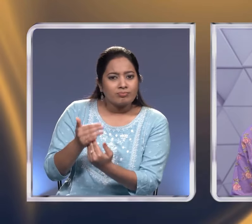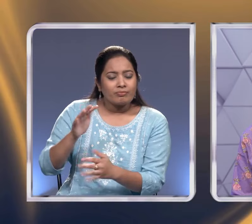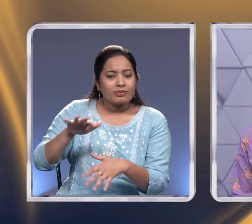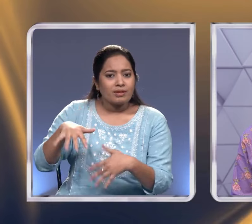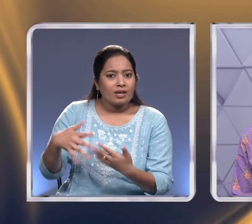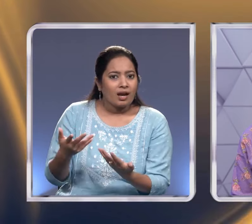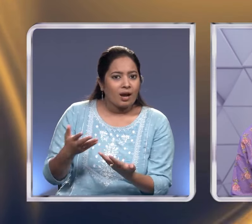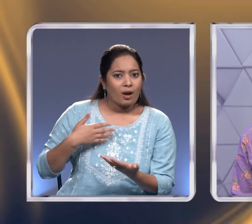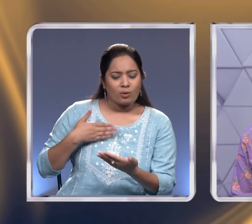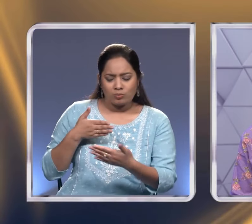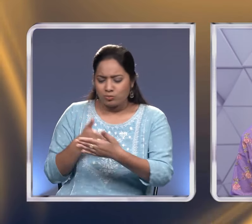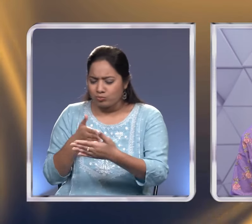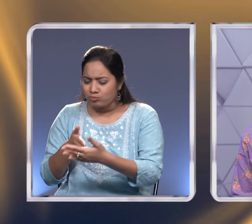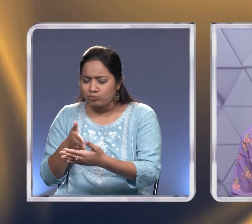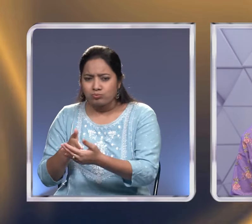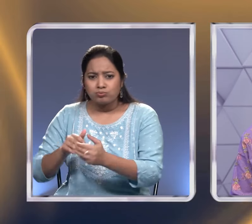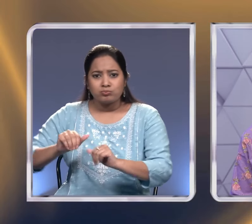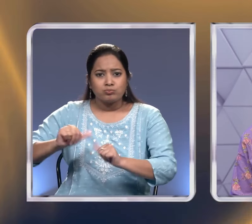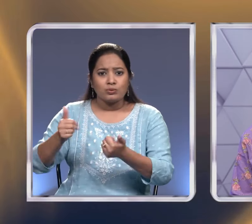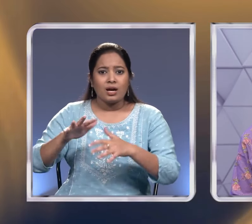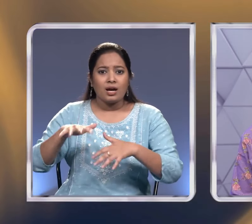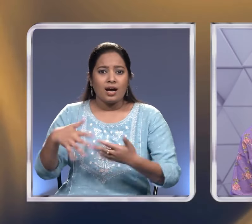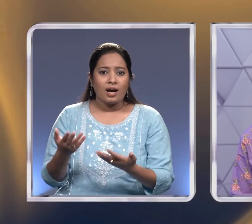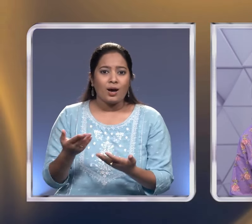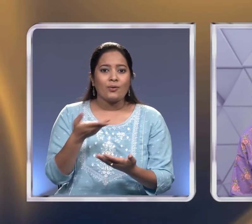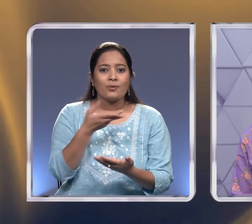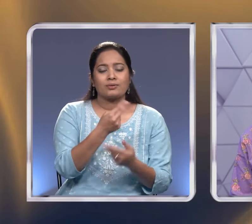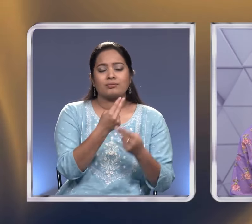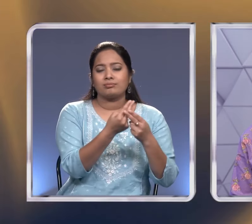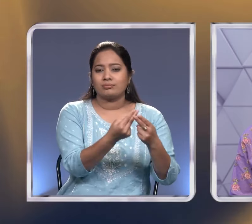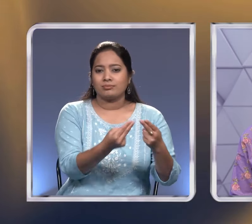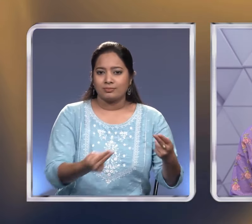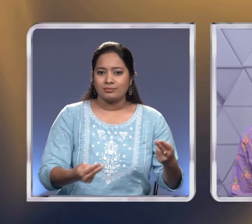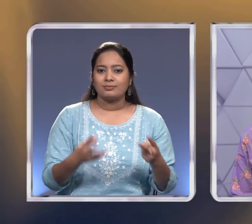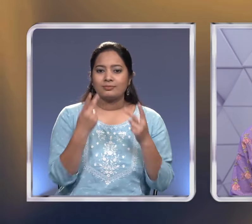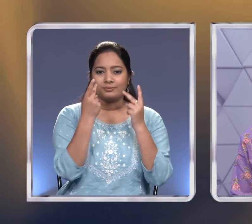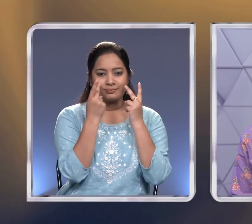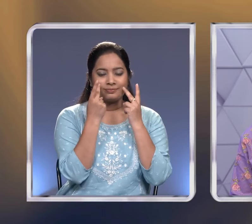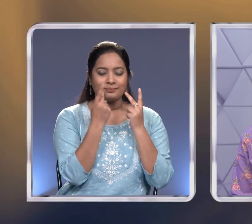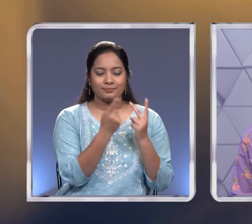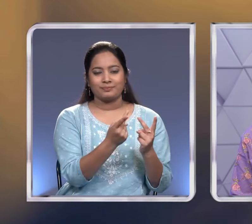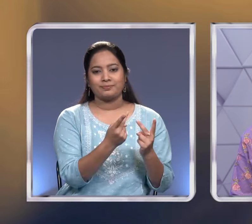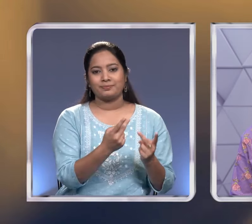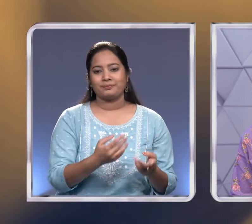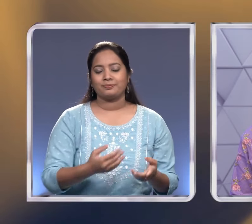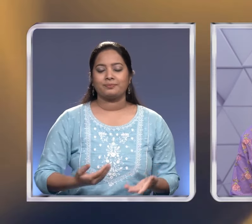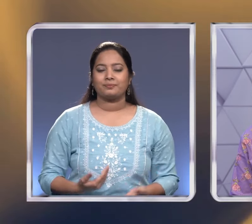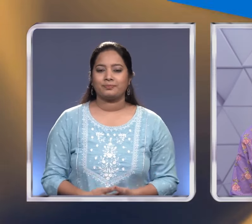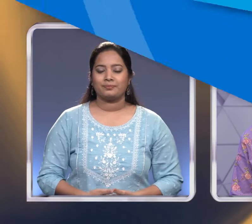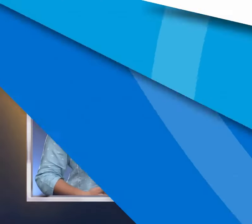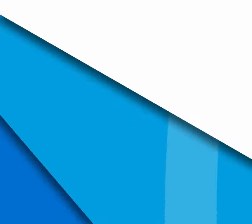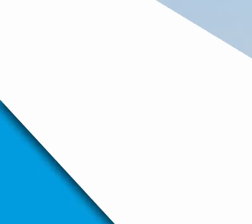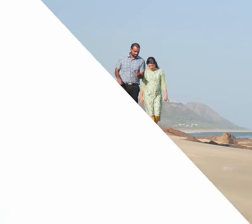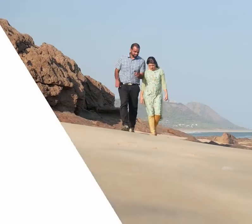जीवन में गुजरे हैं, आज वो अपनी कहानी हमारे साथ शेयर कर रहे हैं। आइए दोस्तों, इनसे हम मुलाकात करें।